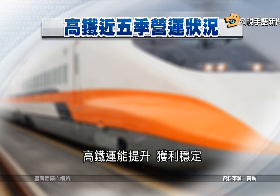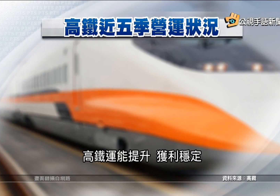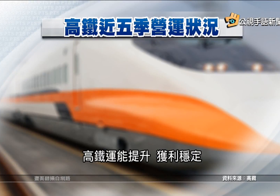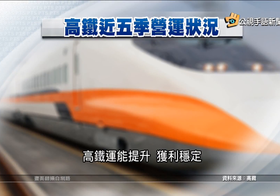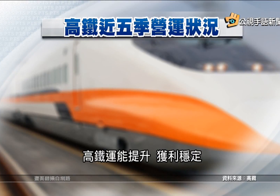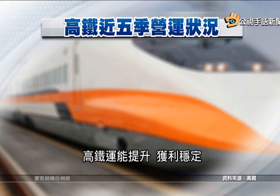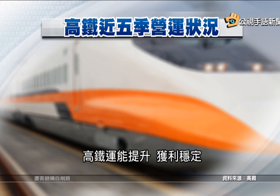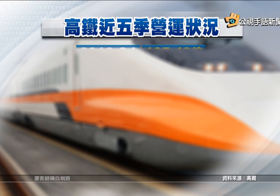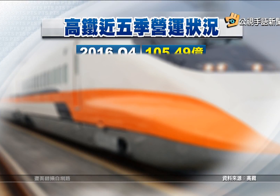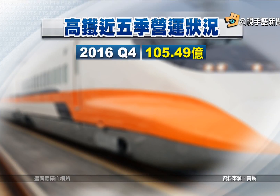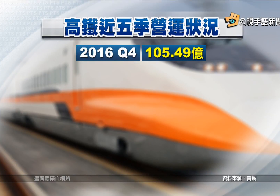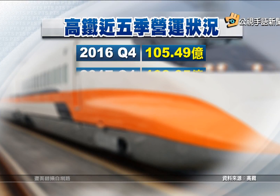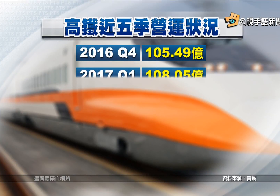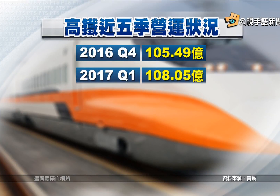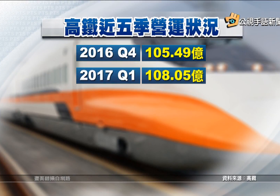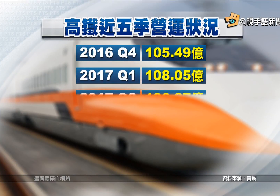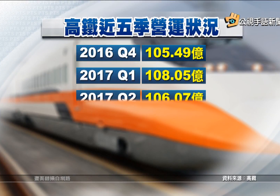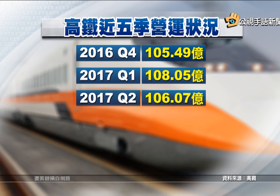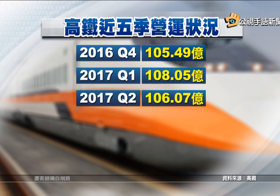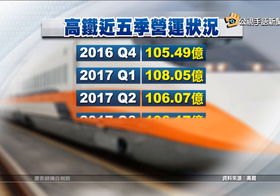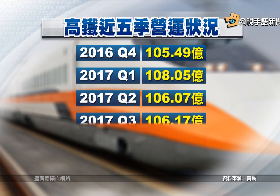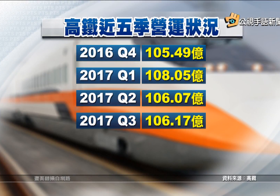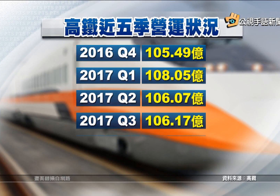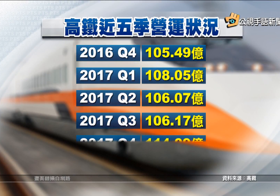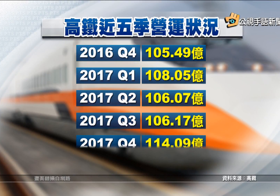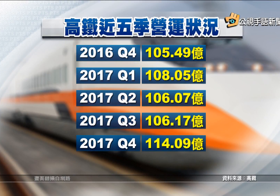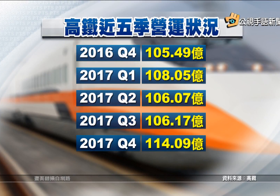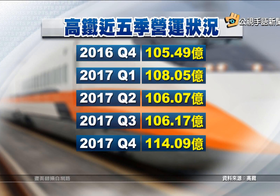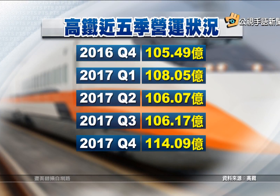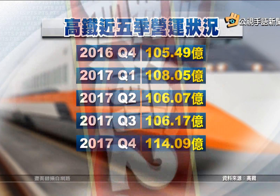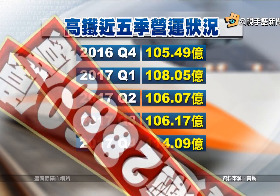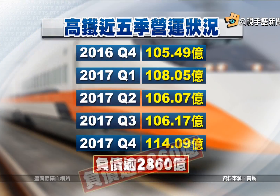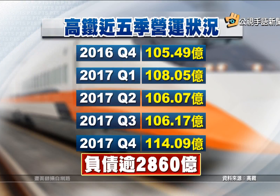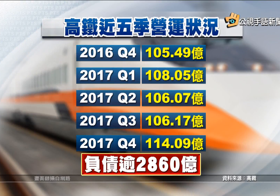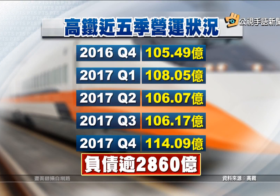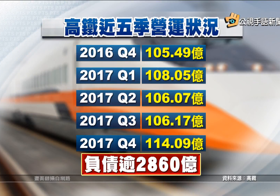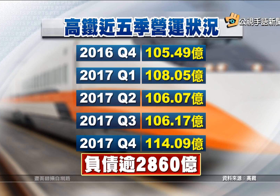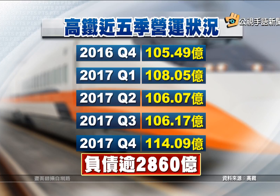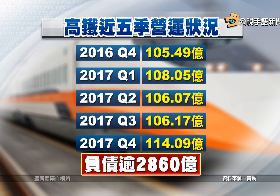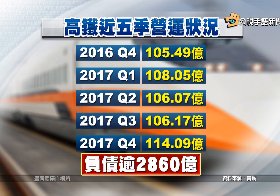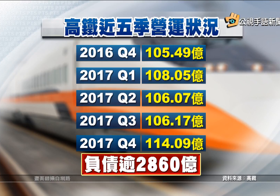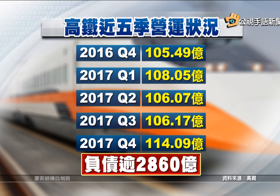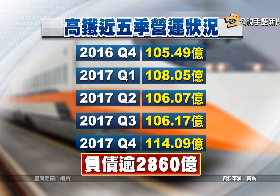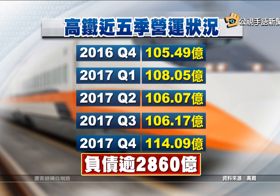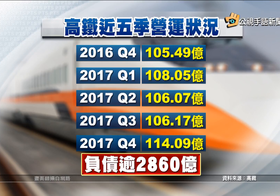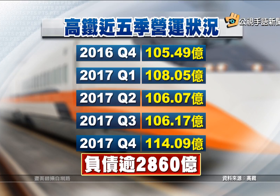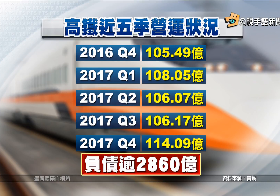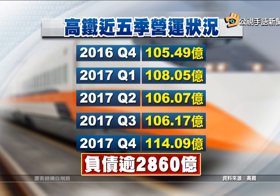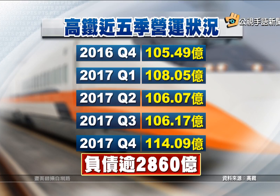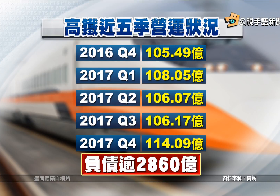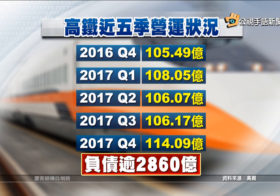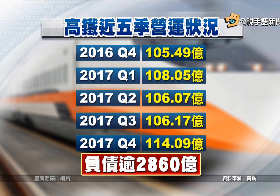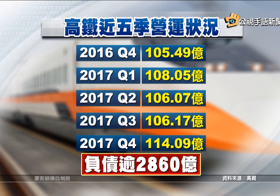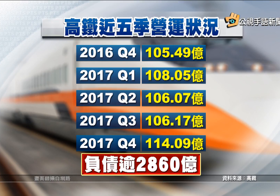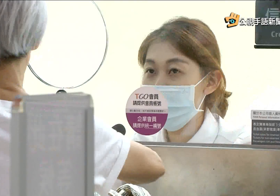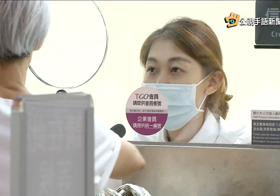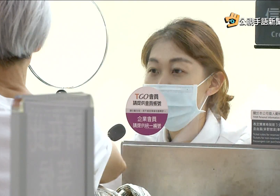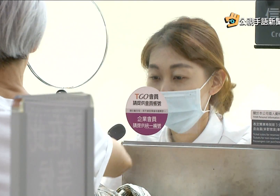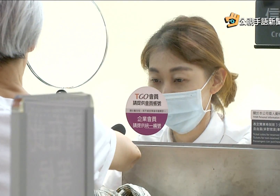定。观察近5季的营运状况，营收都维持在100亿以上，不过负债仍超过2860亿。但高铁强